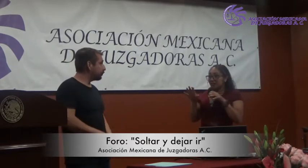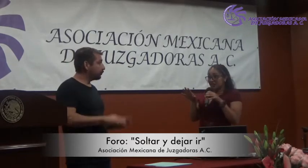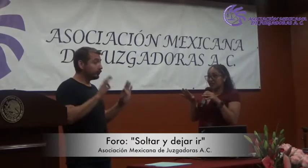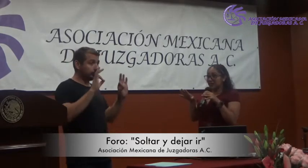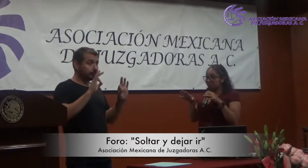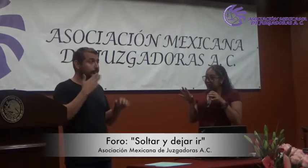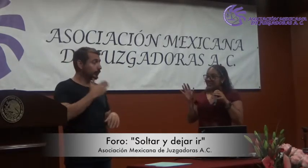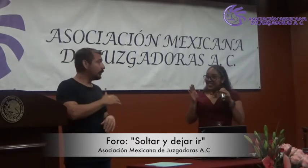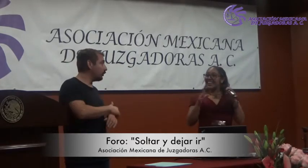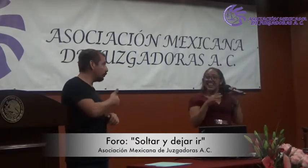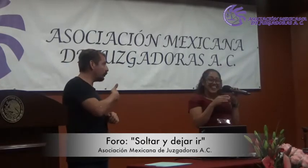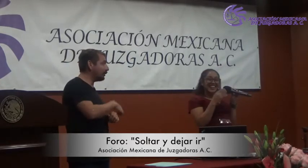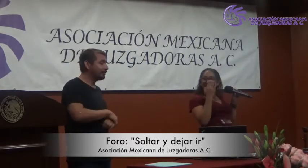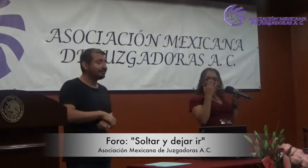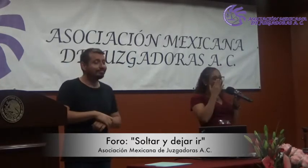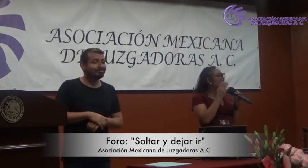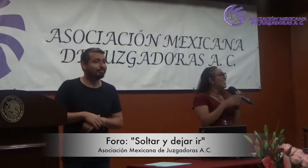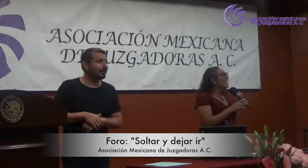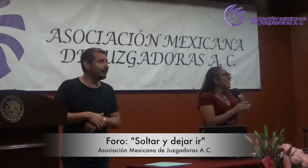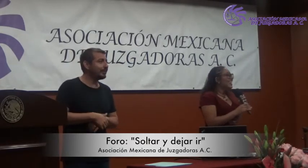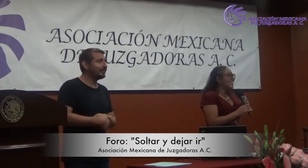¿Estamos bien con este volumen? Sí.